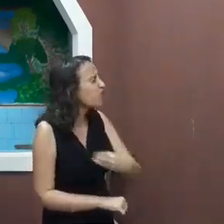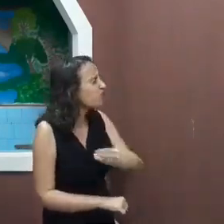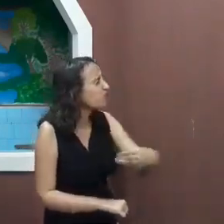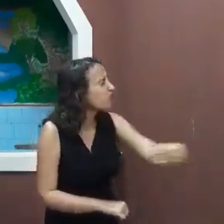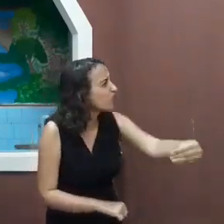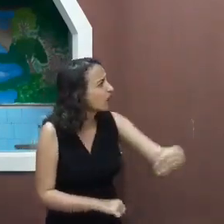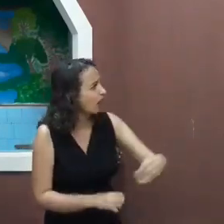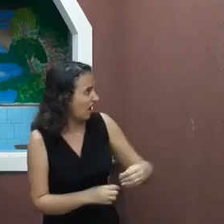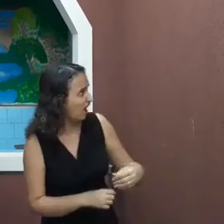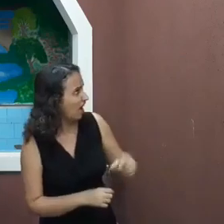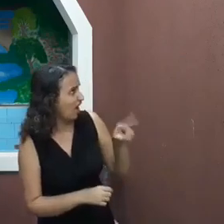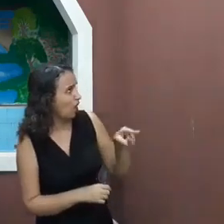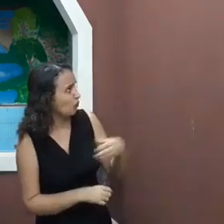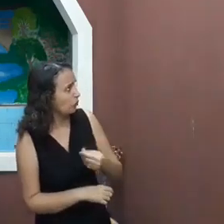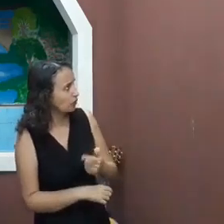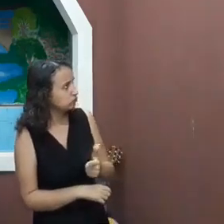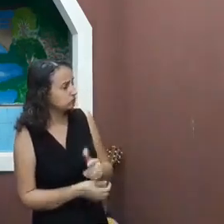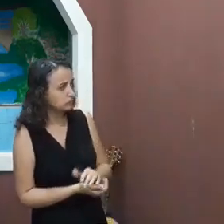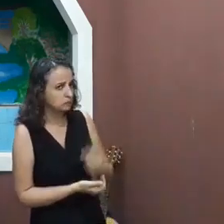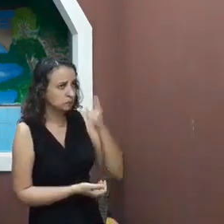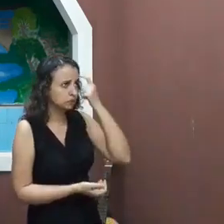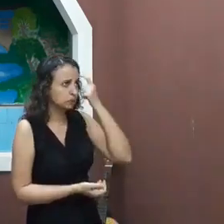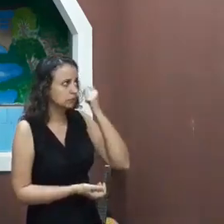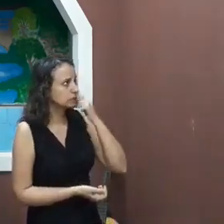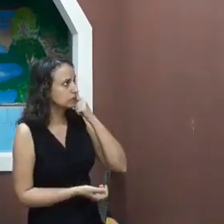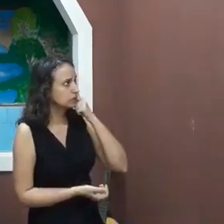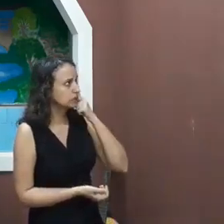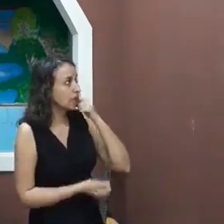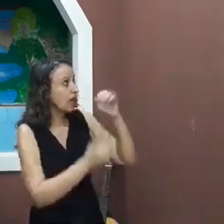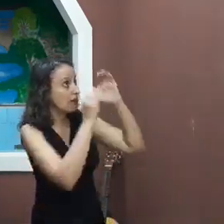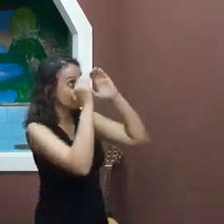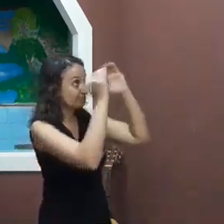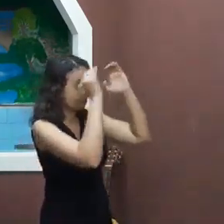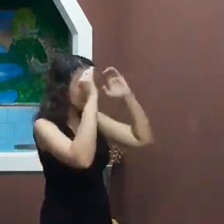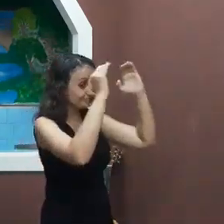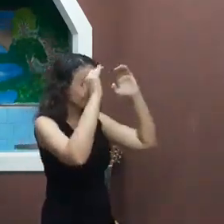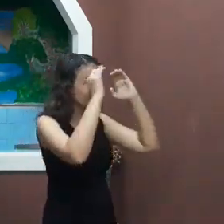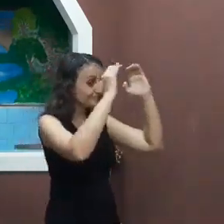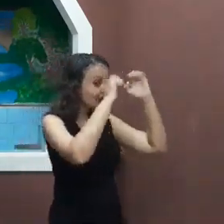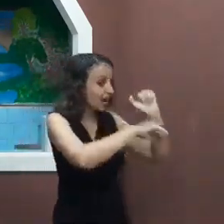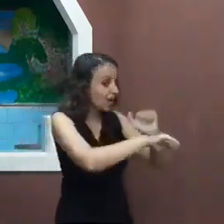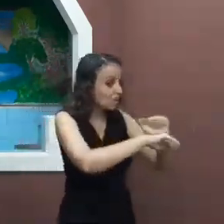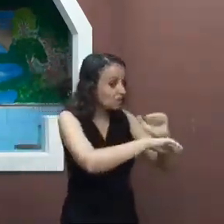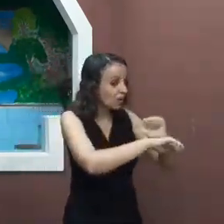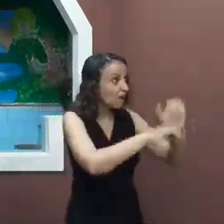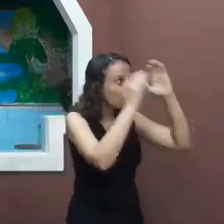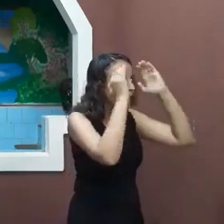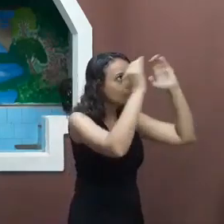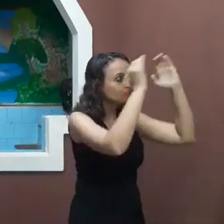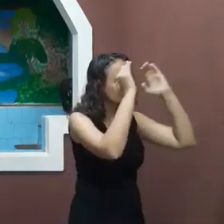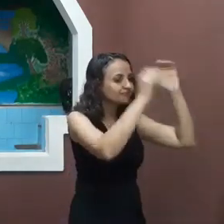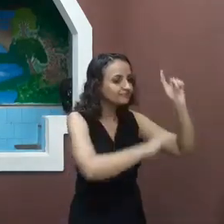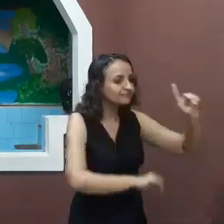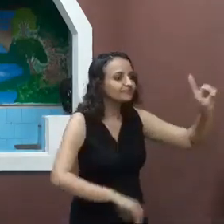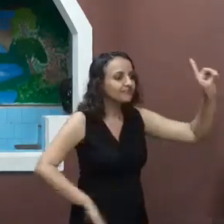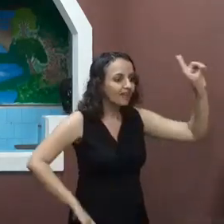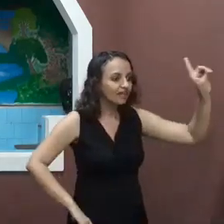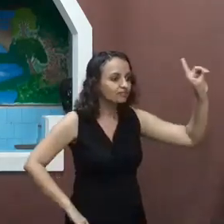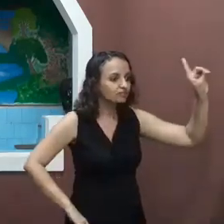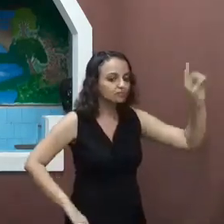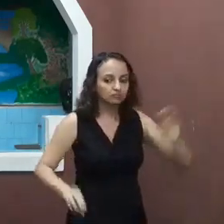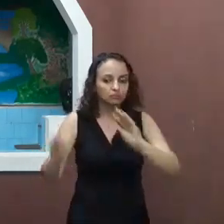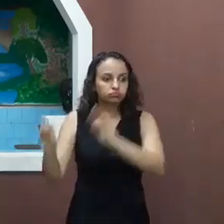Mas Abraão fez o quê? Obedeceu. Obra. Cadê a obra da obediência? E o texto, se nós voltarmos